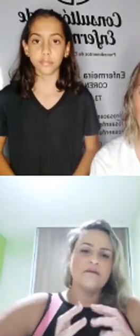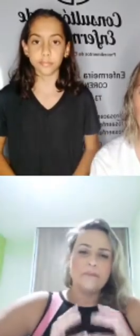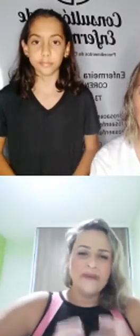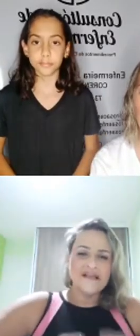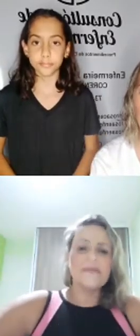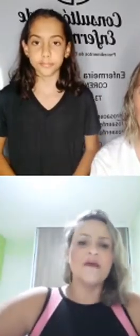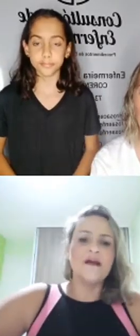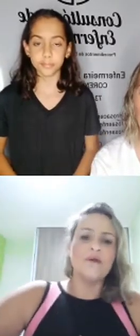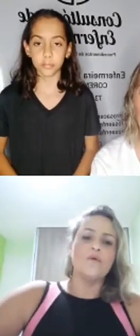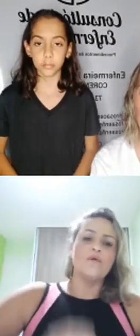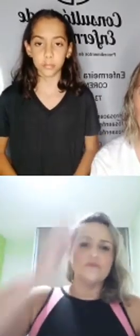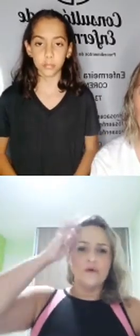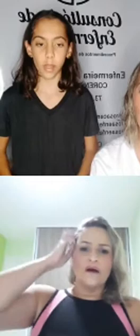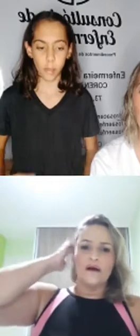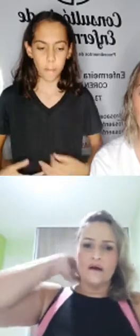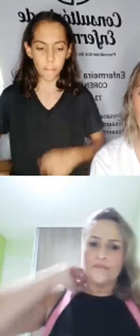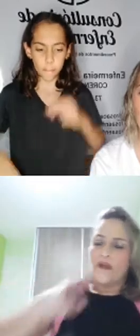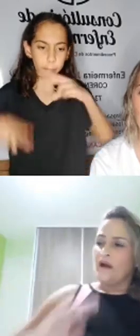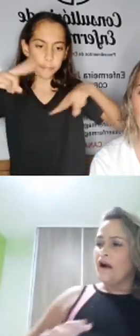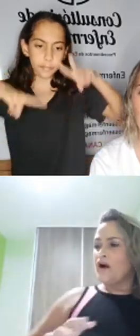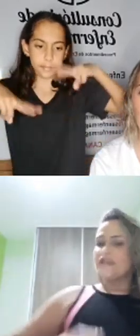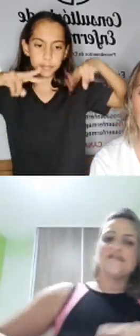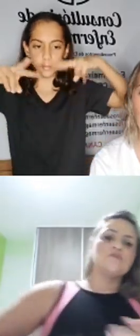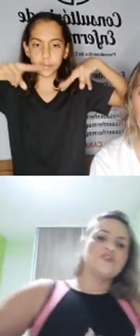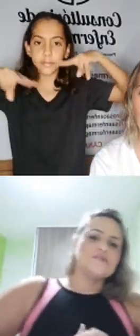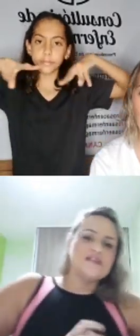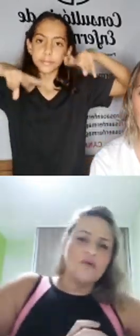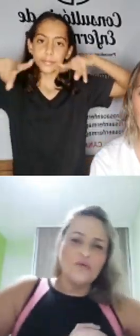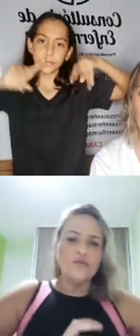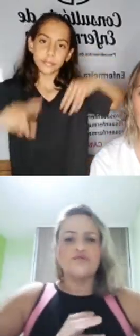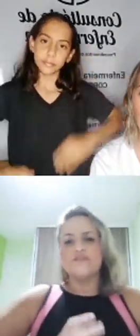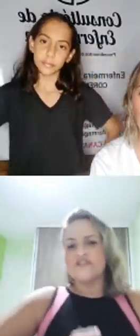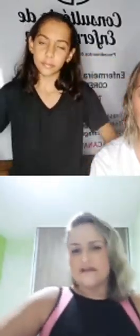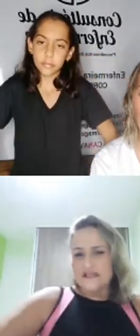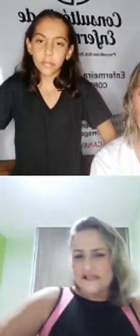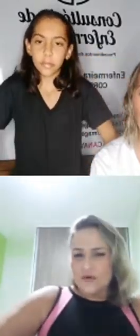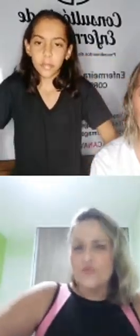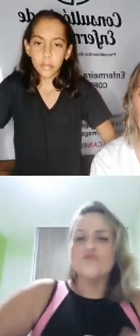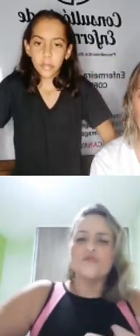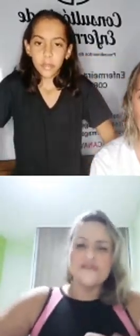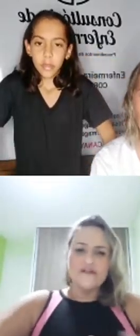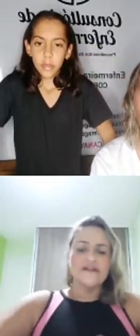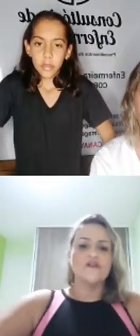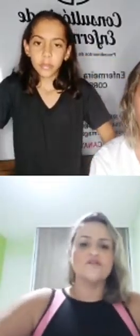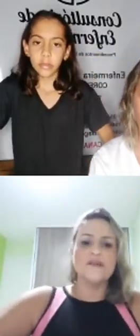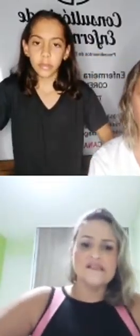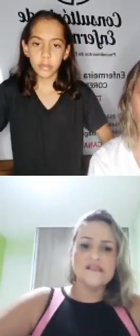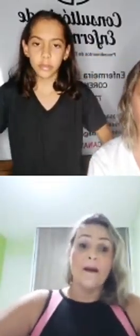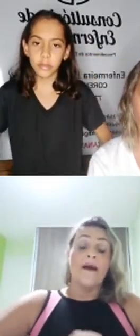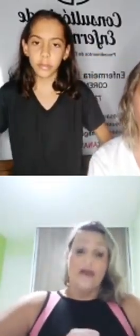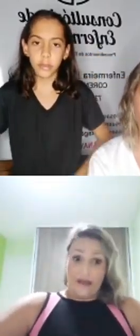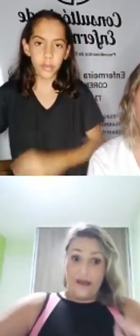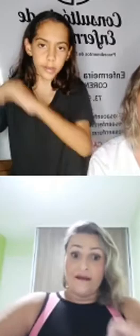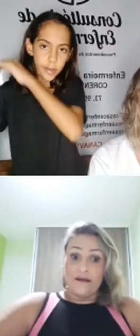Quando a gente percebeu, quando a Organização Mundial de Saúde, o Ministério da Saúde, o Conselho Federal de